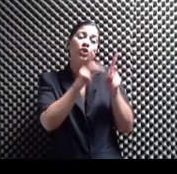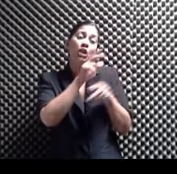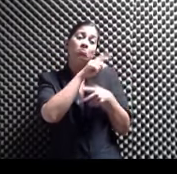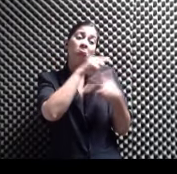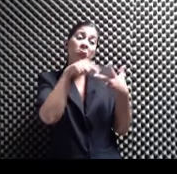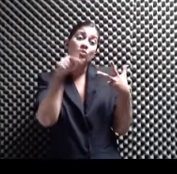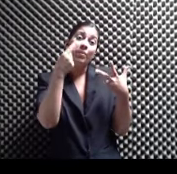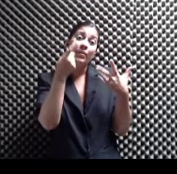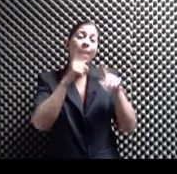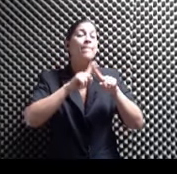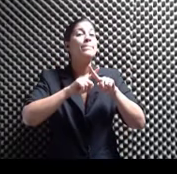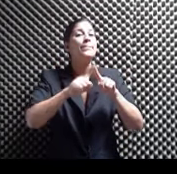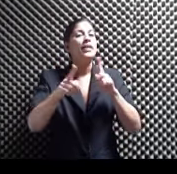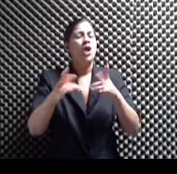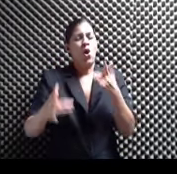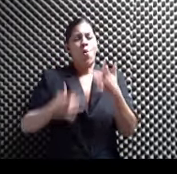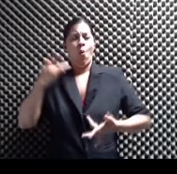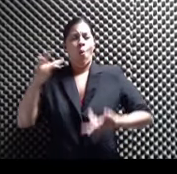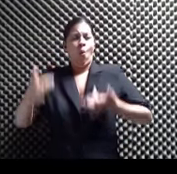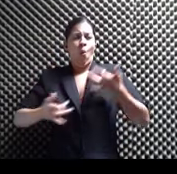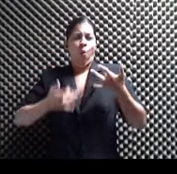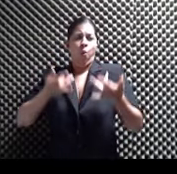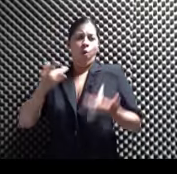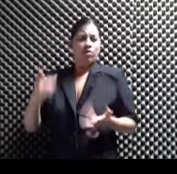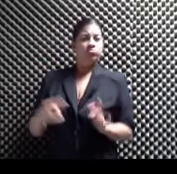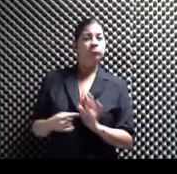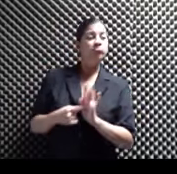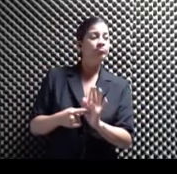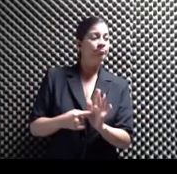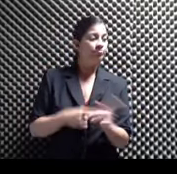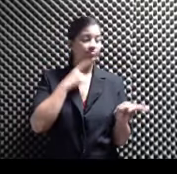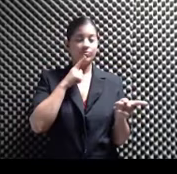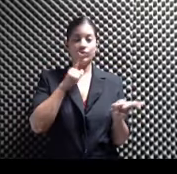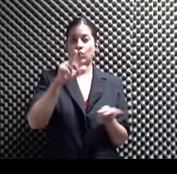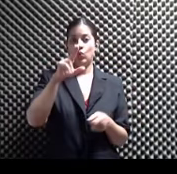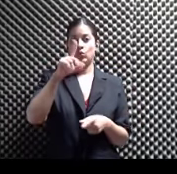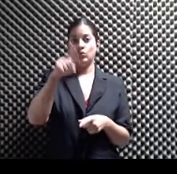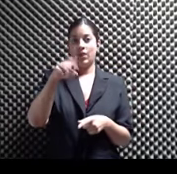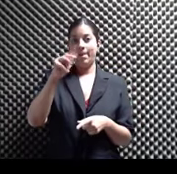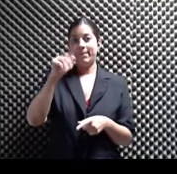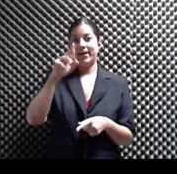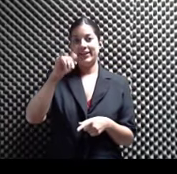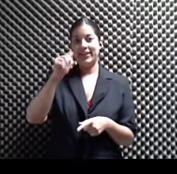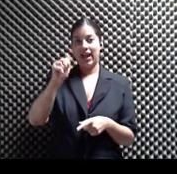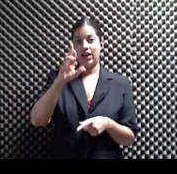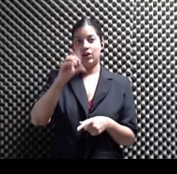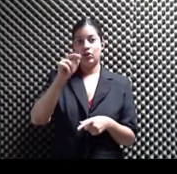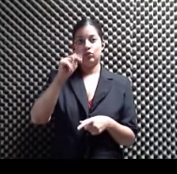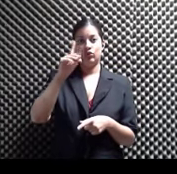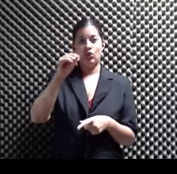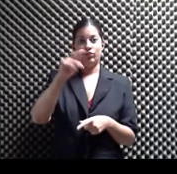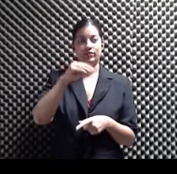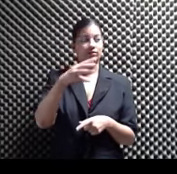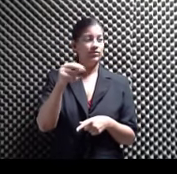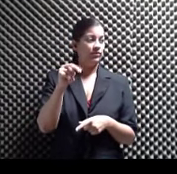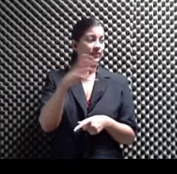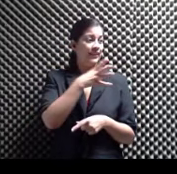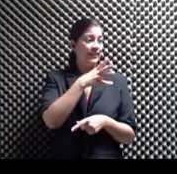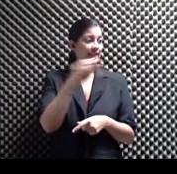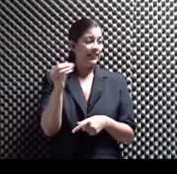una obra intensa, y eso sí puede hablar Ileana García. Uh-huh. Luz María Rondón y Omar Torres, pues te acompañan. Ah, bueno,